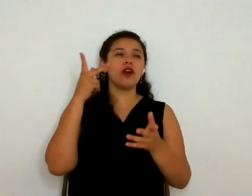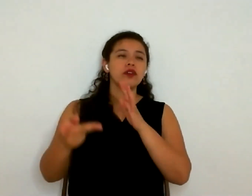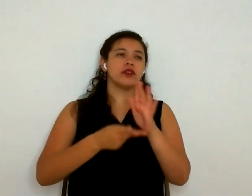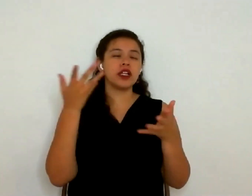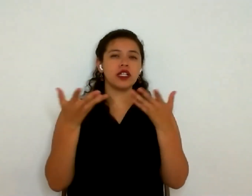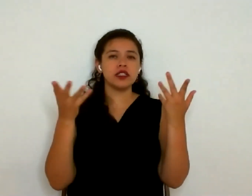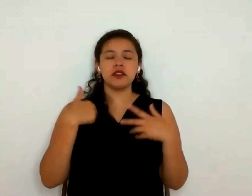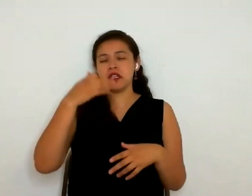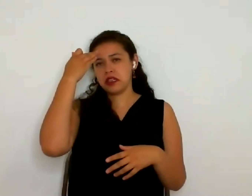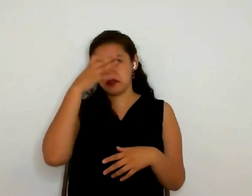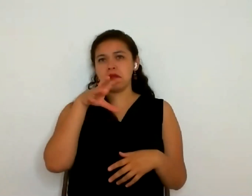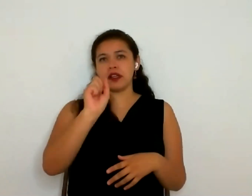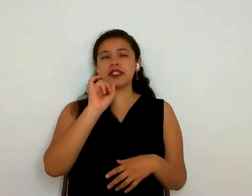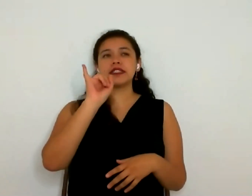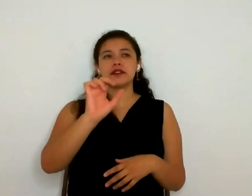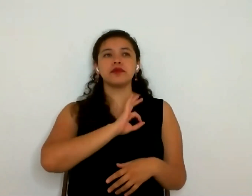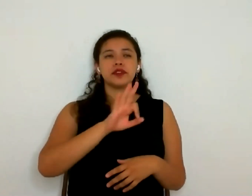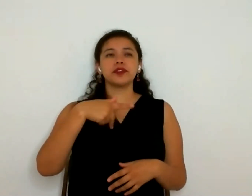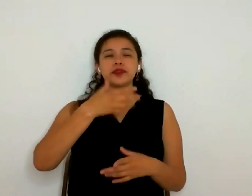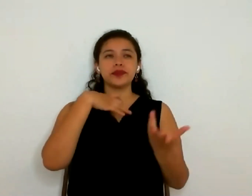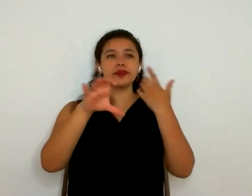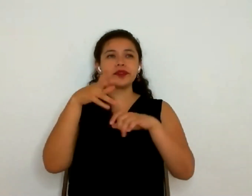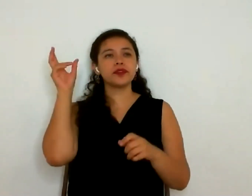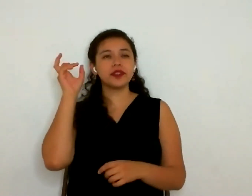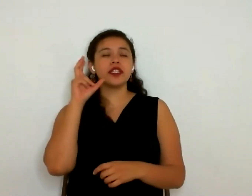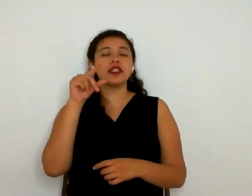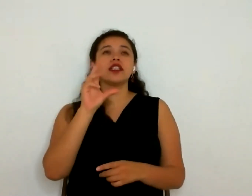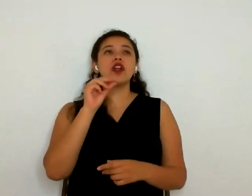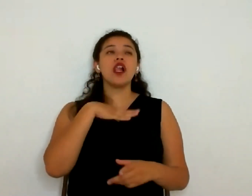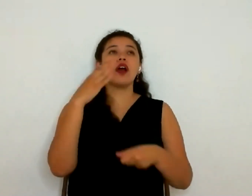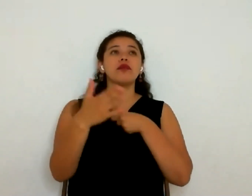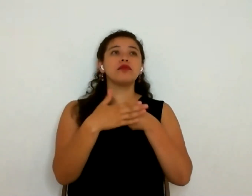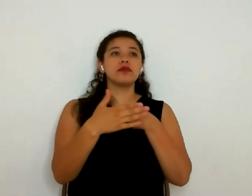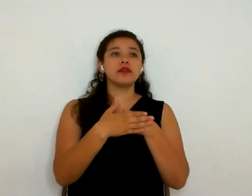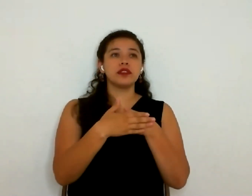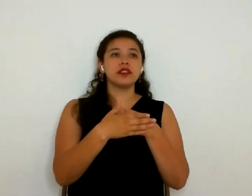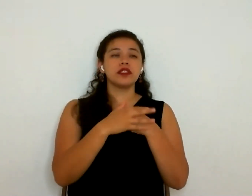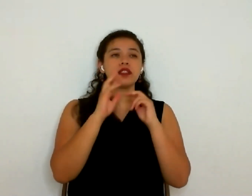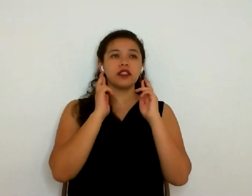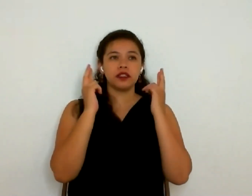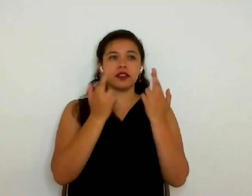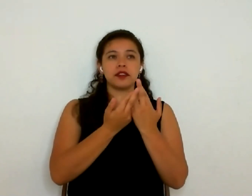también escucho sus comentarios porque si no la próxima sesión vamos a estar